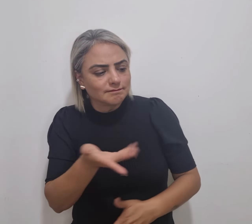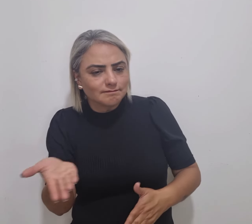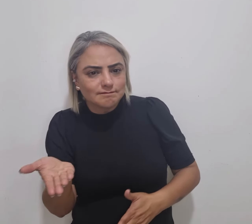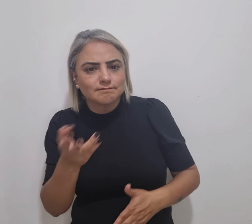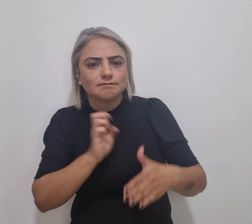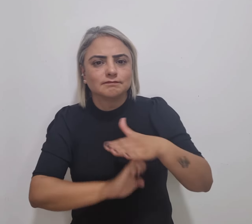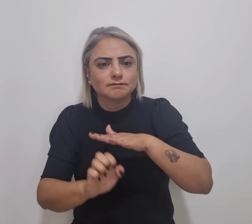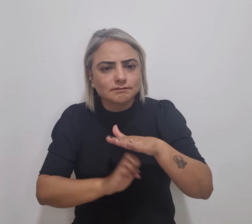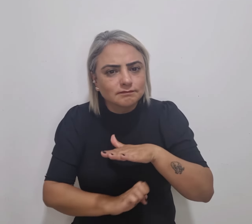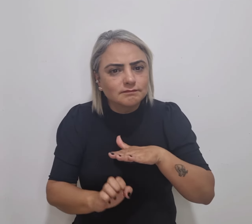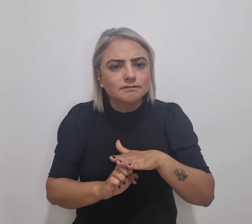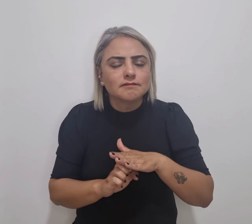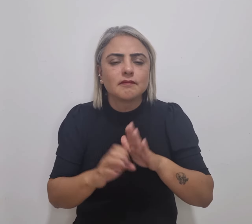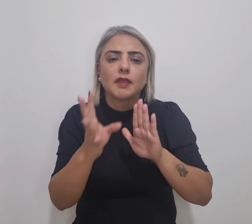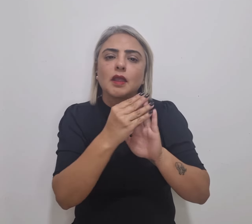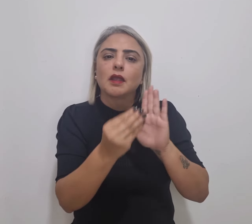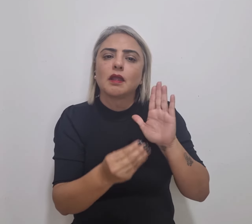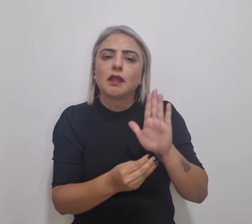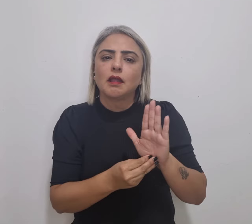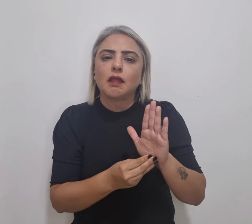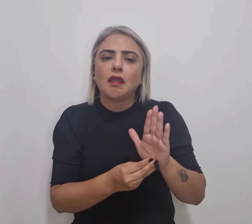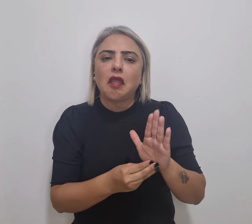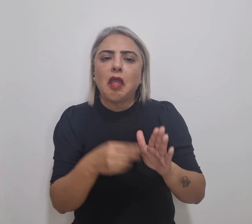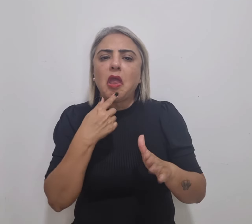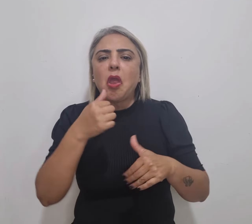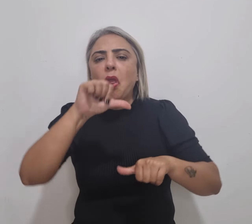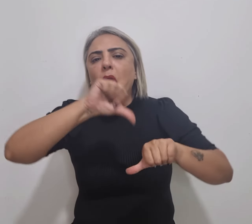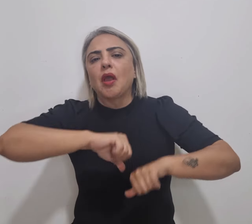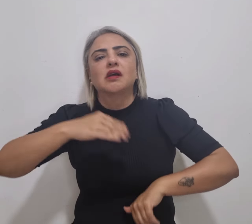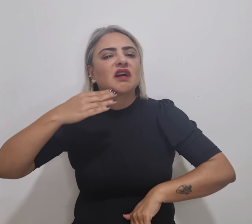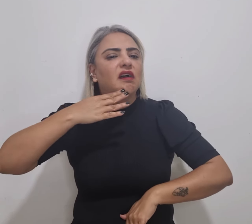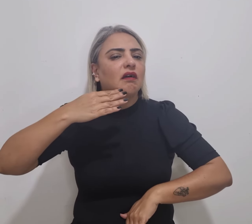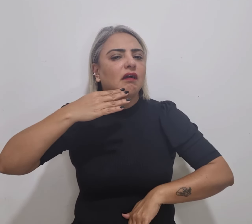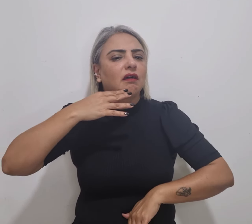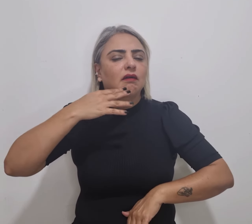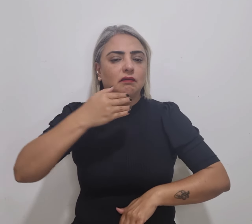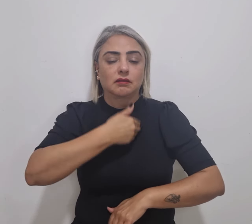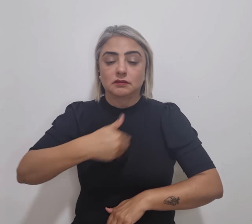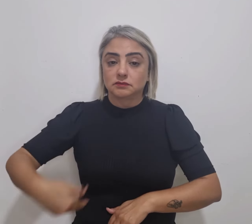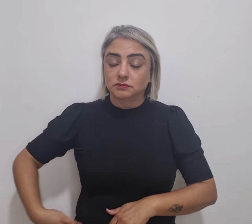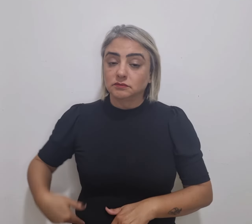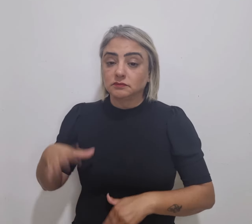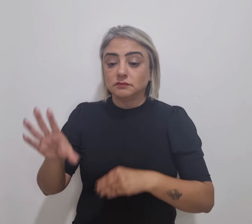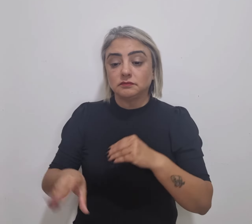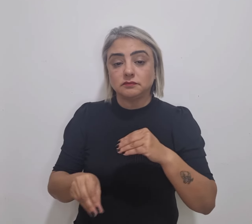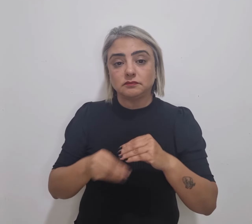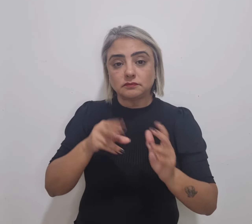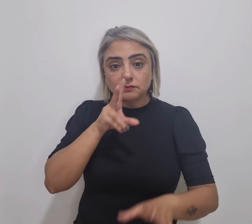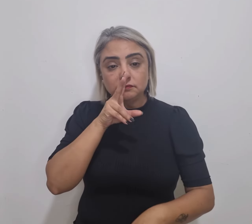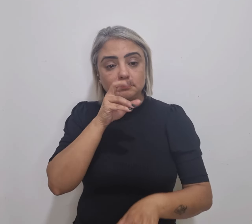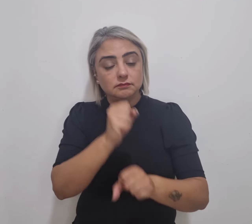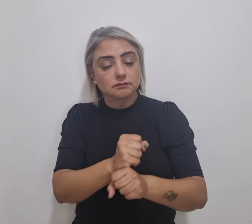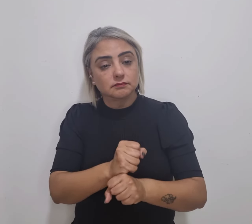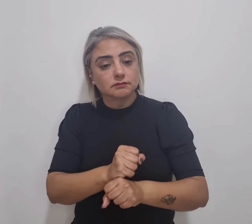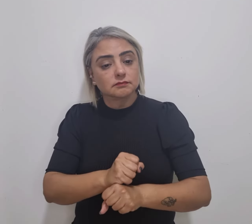o grande modelo da ineficiência estatal e constituam as forças mais dinâmicas